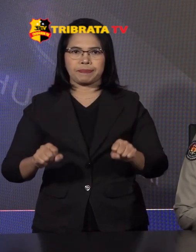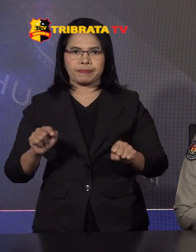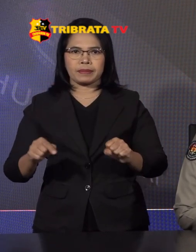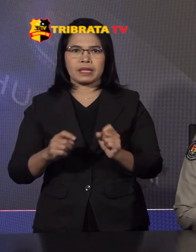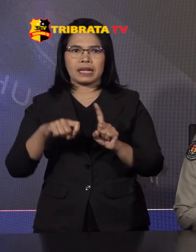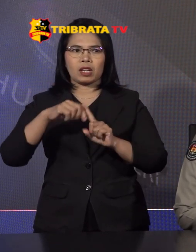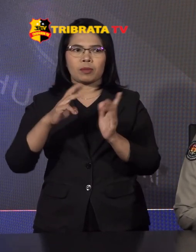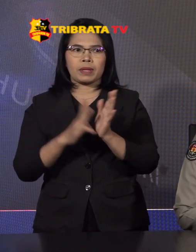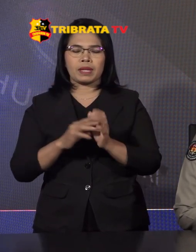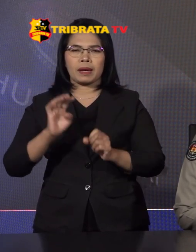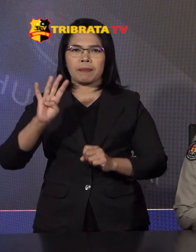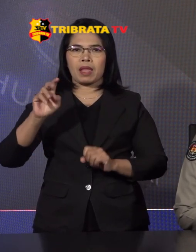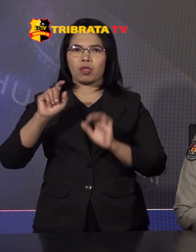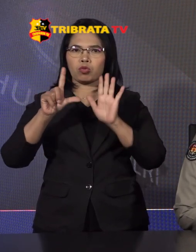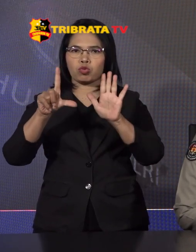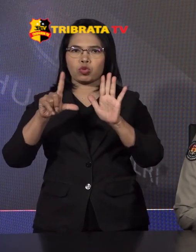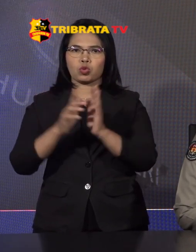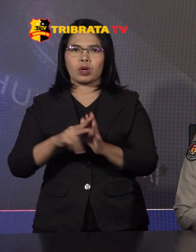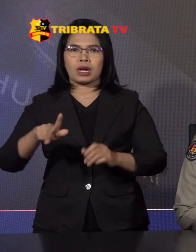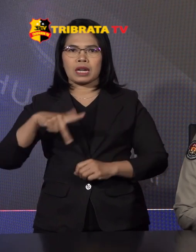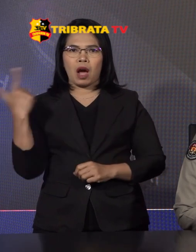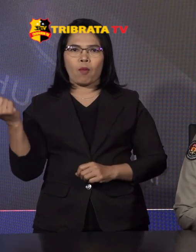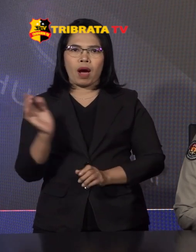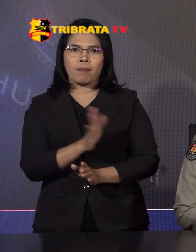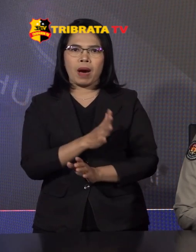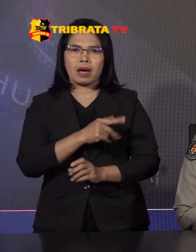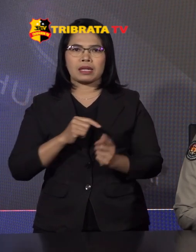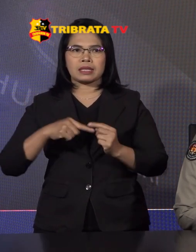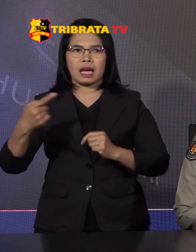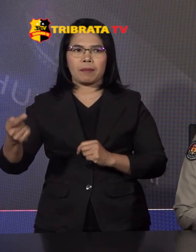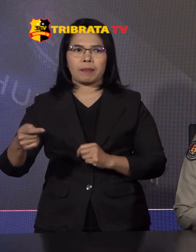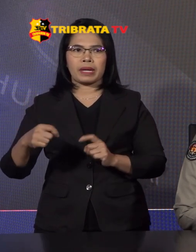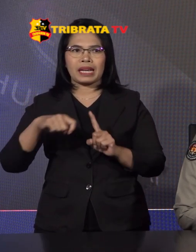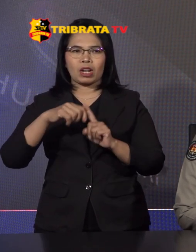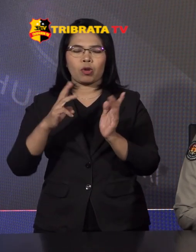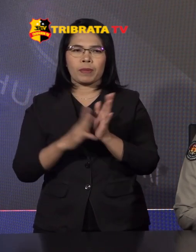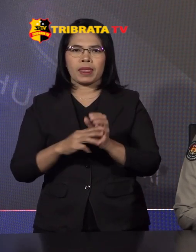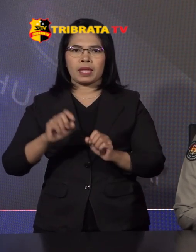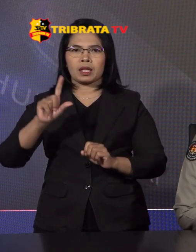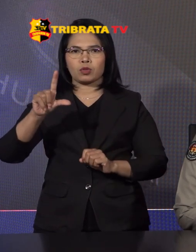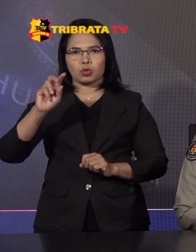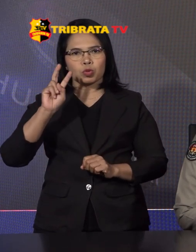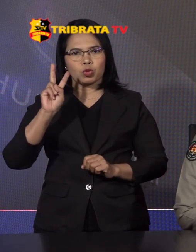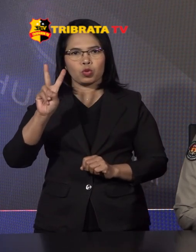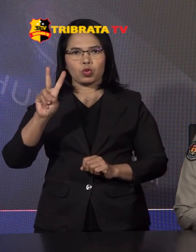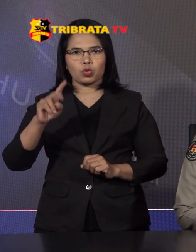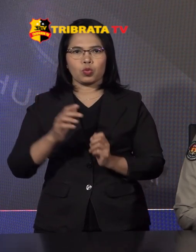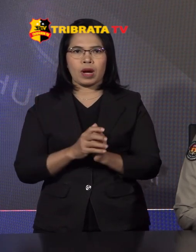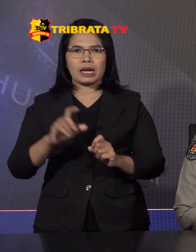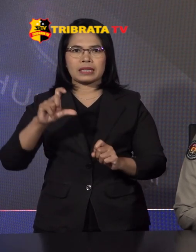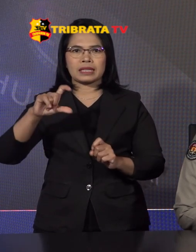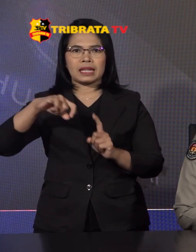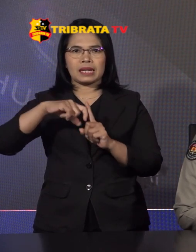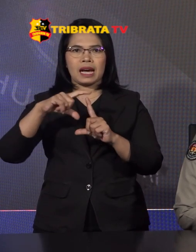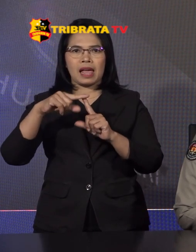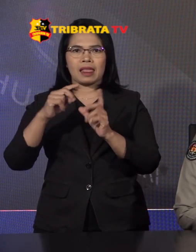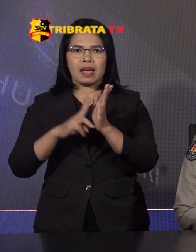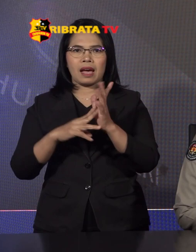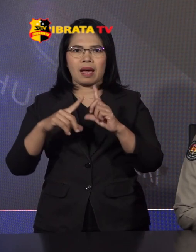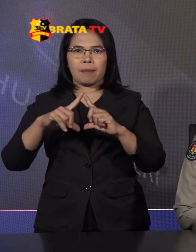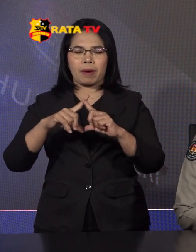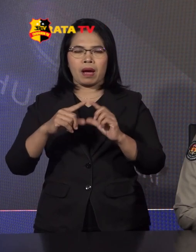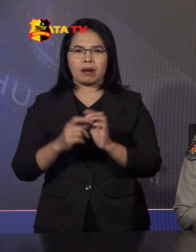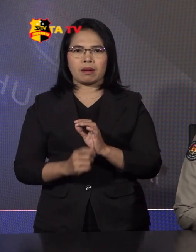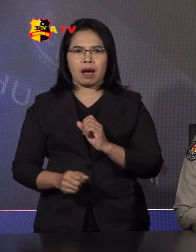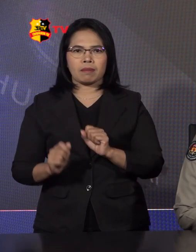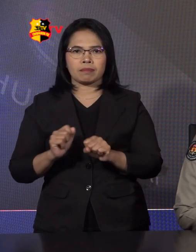kilometer 47 Karawang barat sampai dengan KM 72 Jika Tama dan melakukan